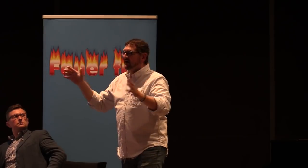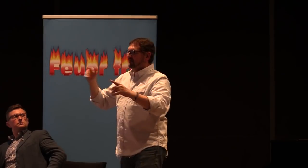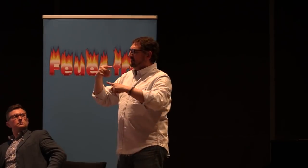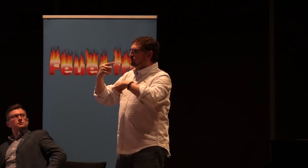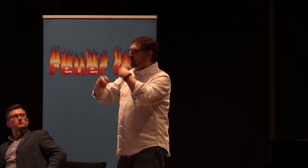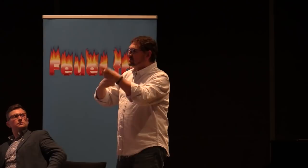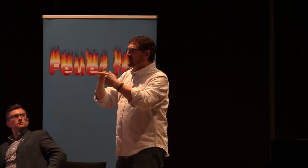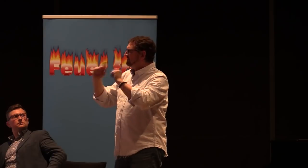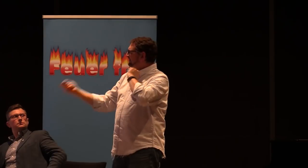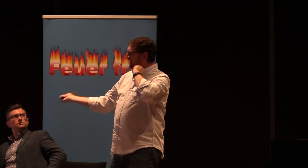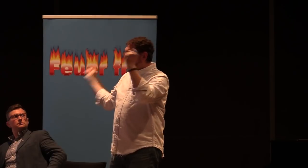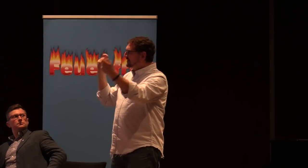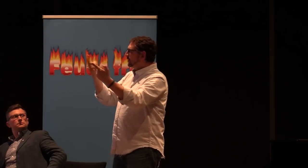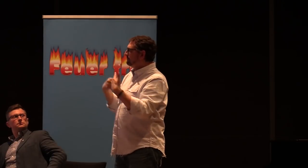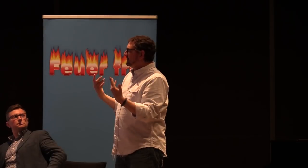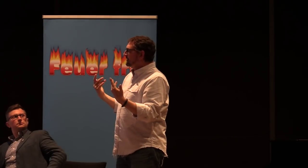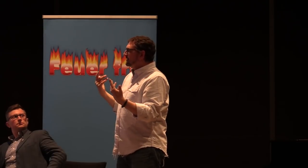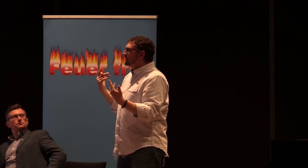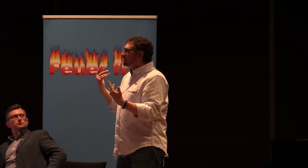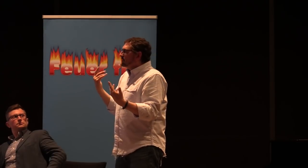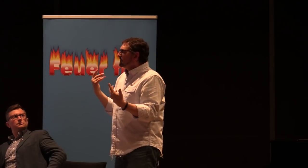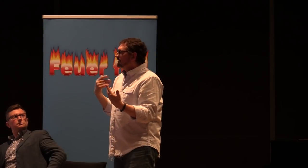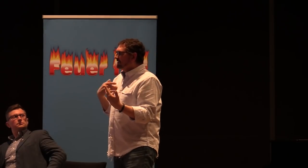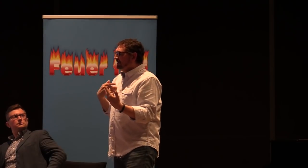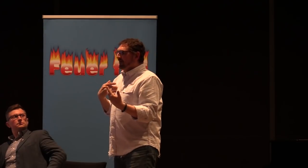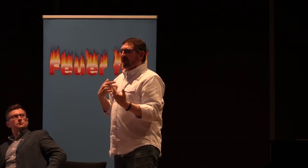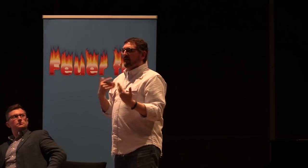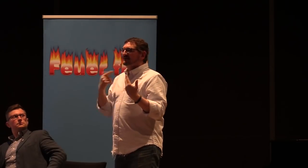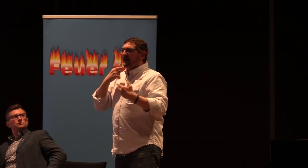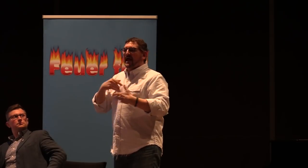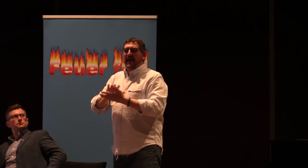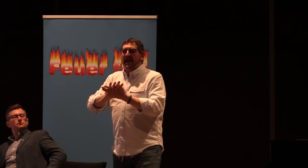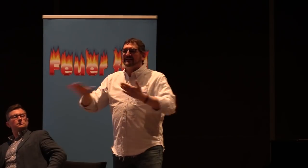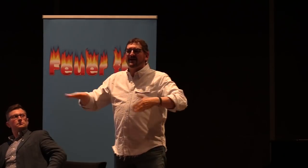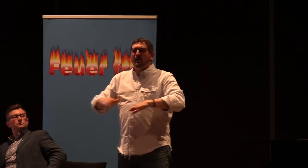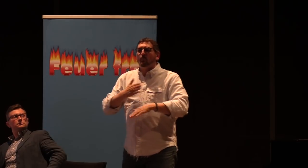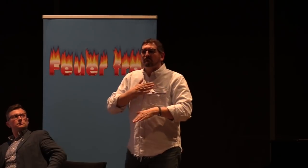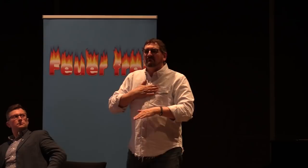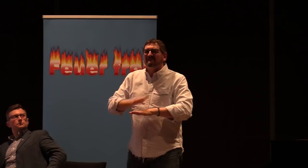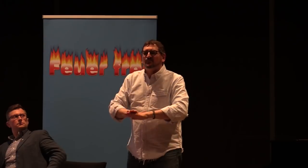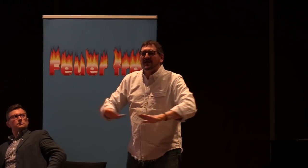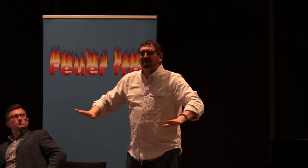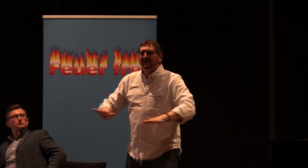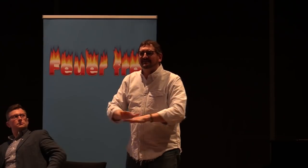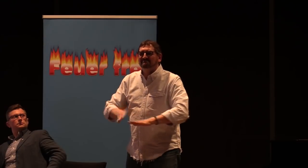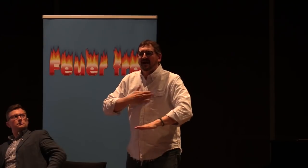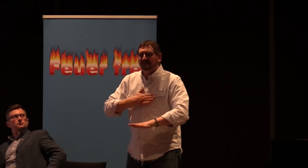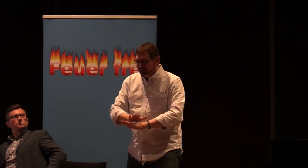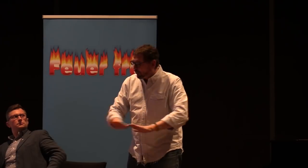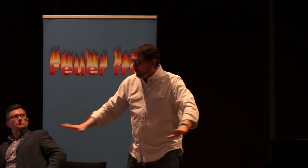Ja, wie ich vorhin schon den Historiker erwähnte, der sagte, dass also zukünftig die Gesellschaft sich komplett verändern wird.